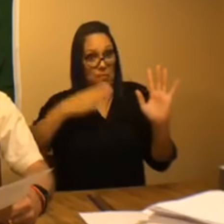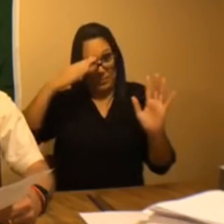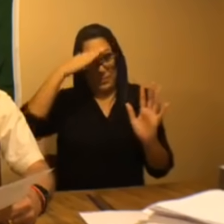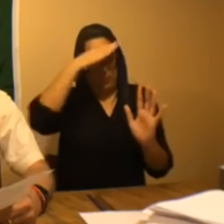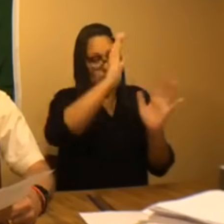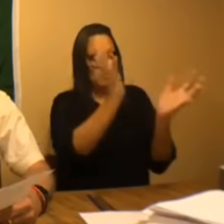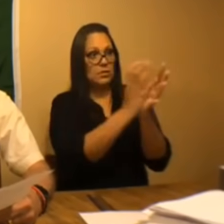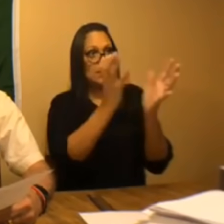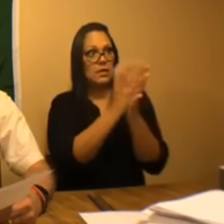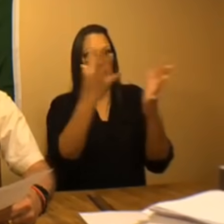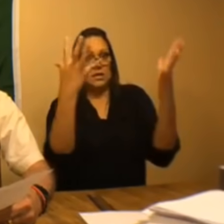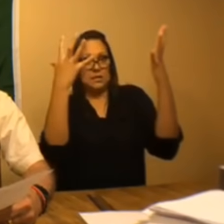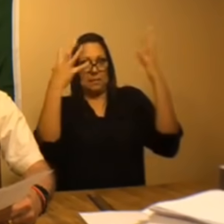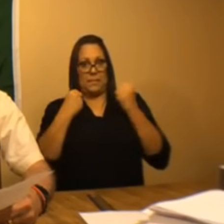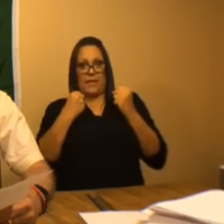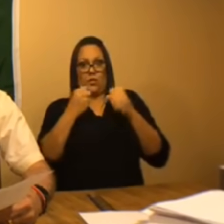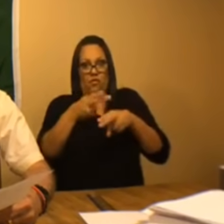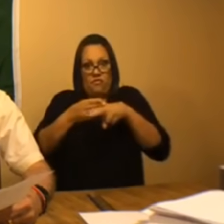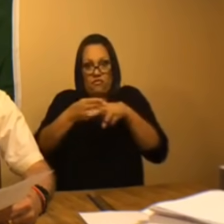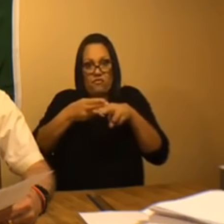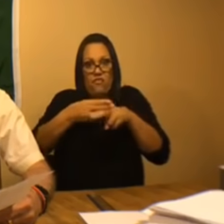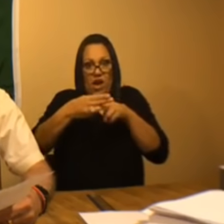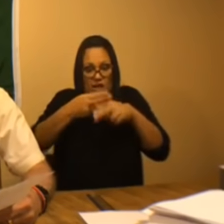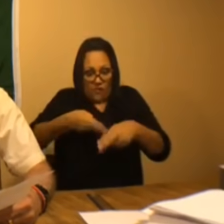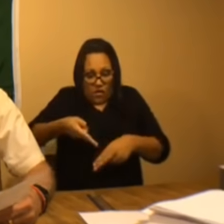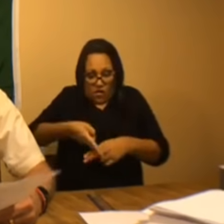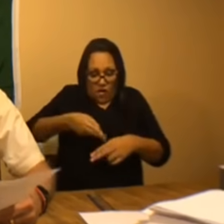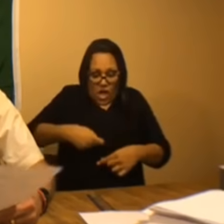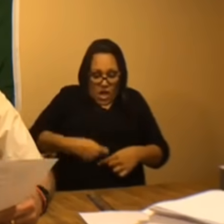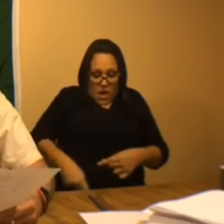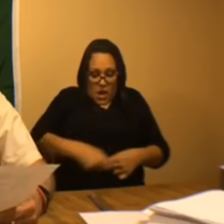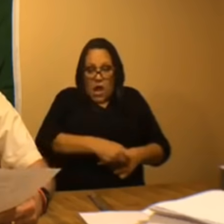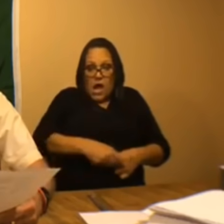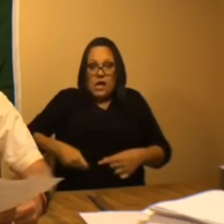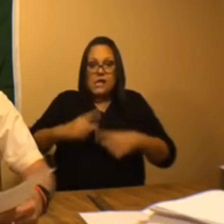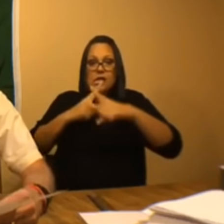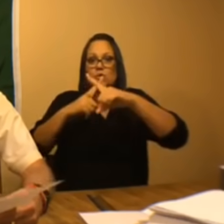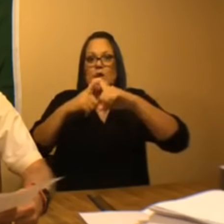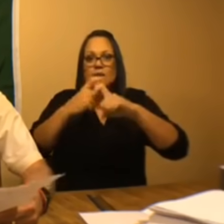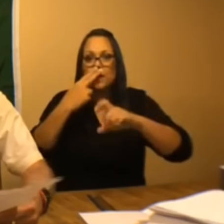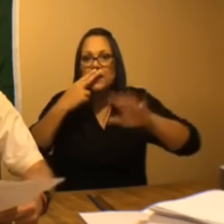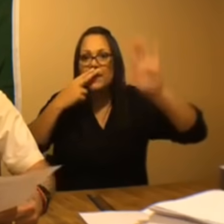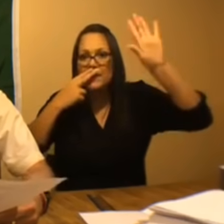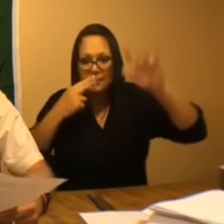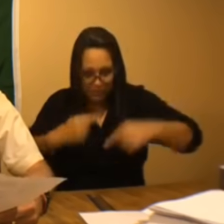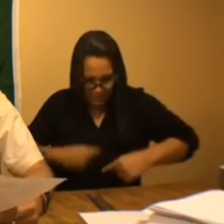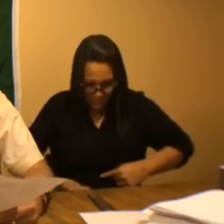Bolsonaro com uma arma branca fez uma suástica no seu corpo. Bem,